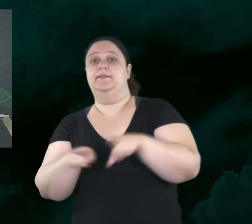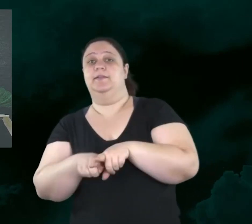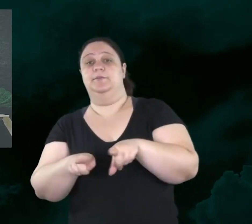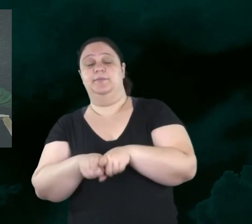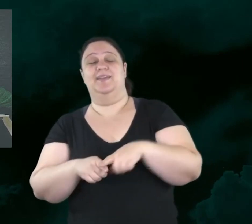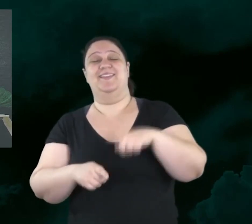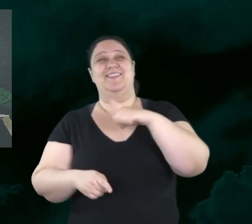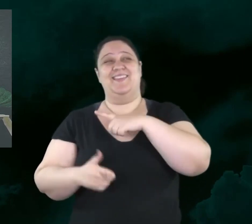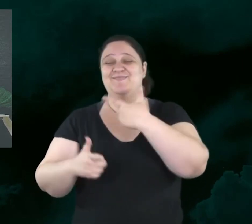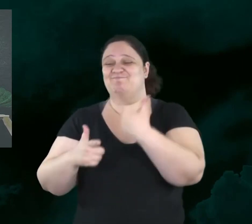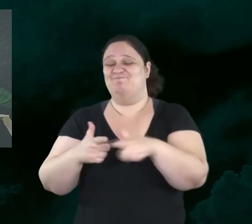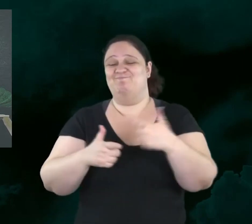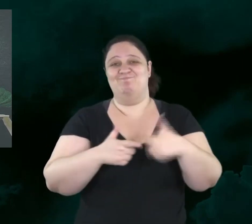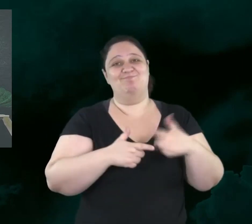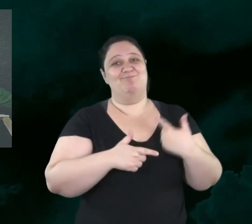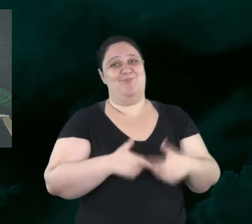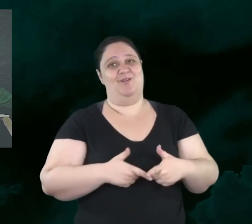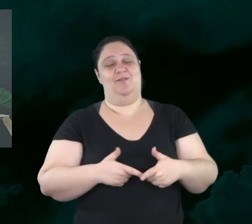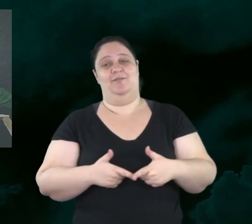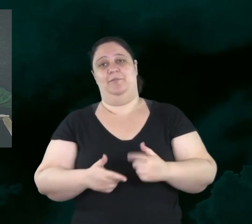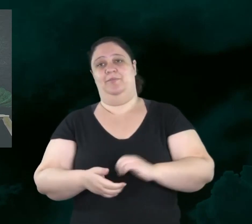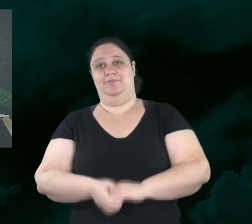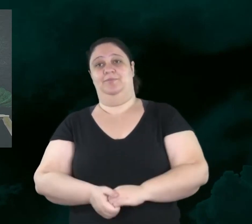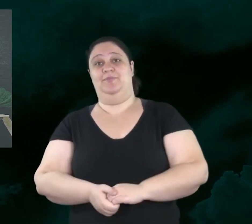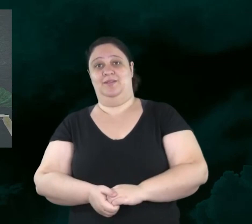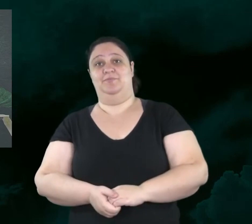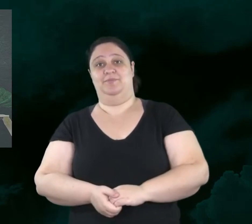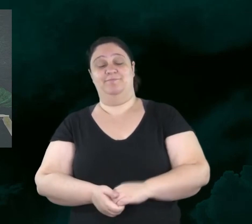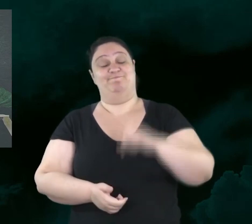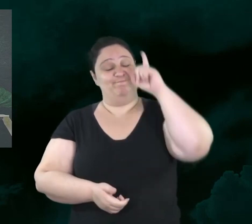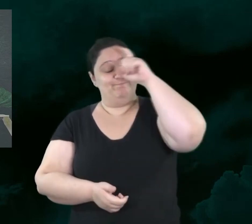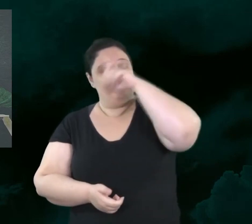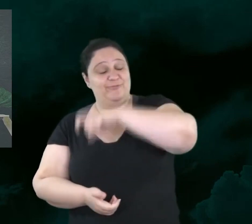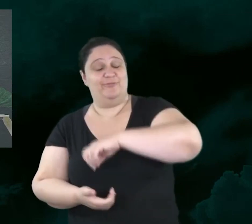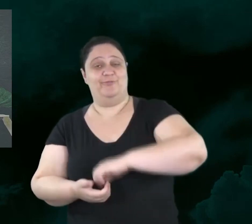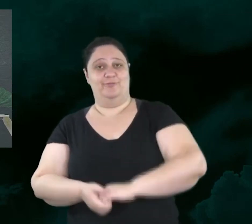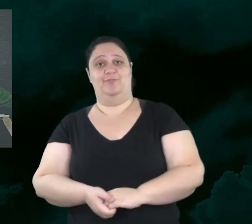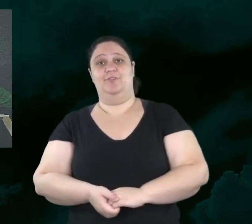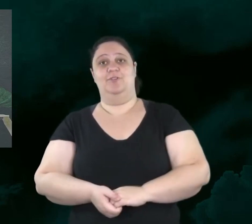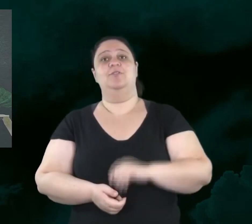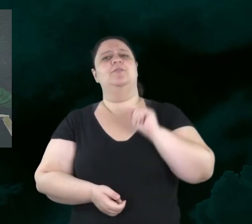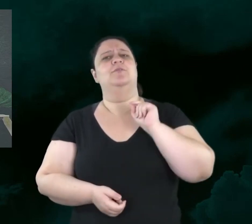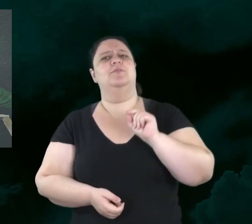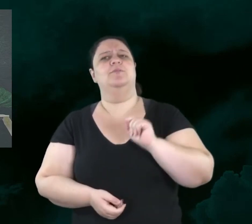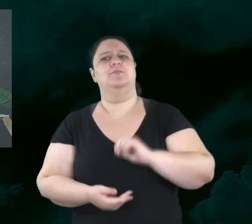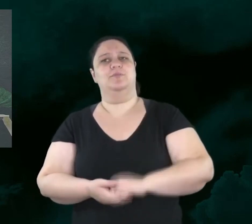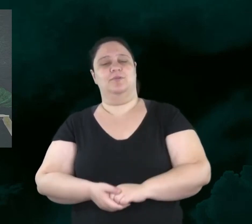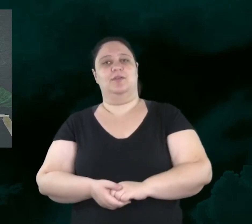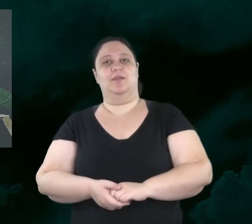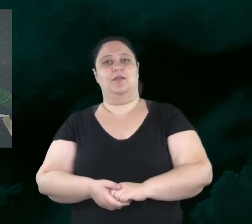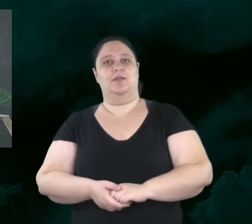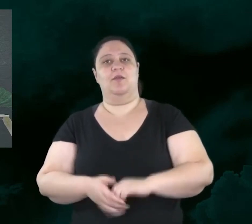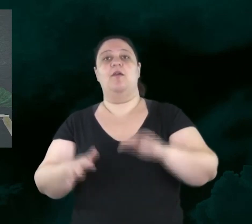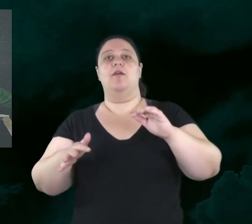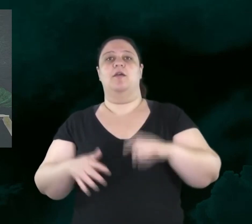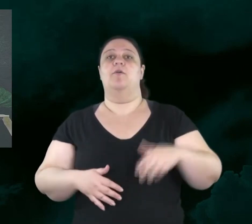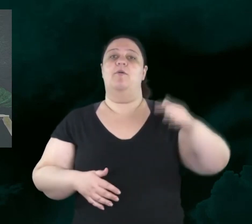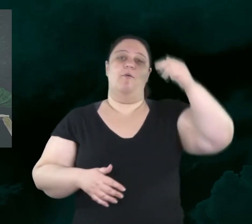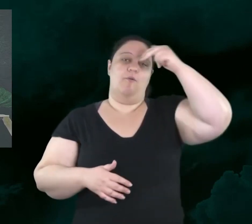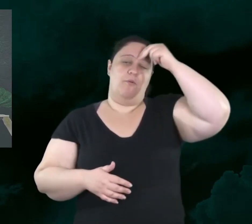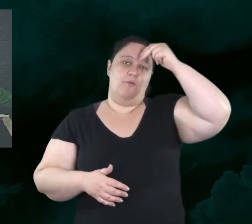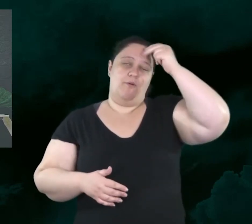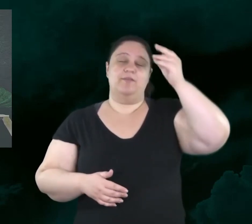um problema muito grave, e é o que o irmão Ezra está tentando explicar para